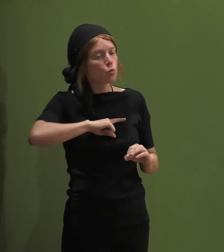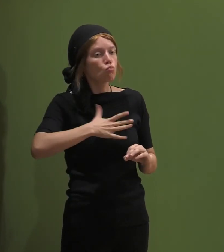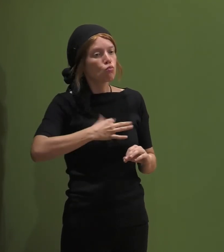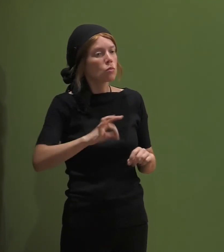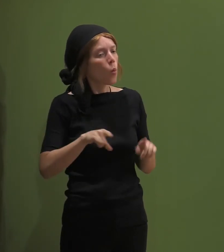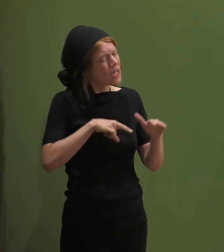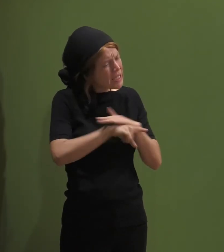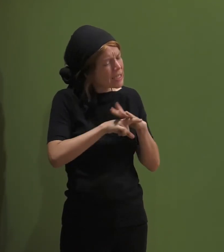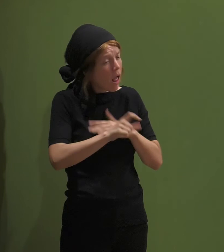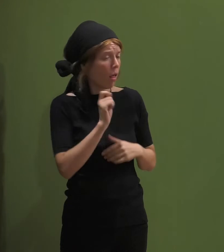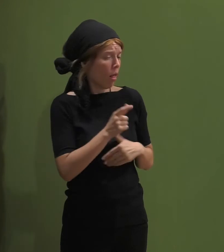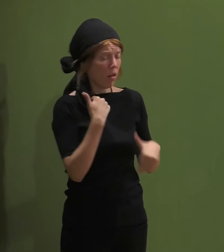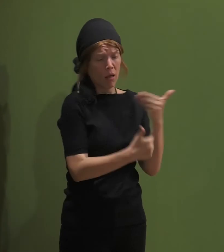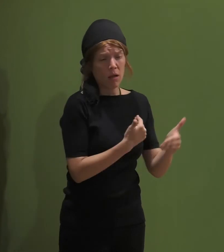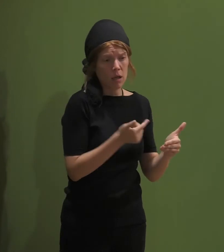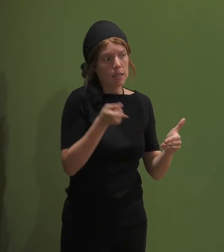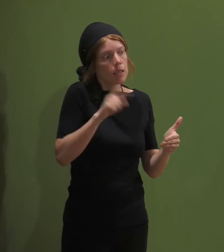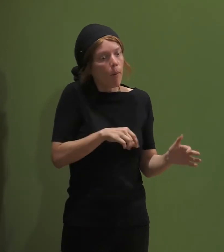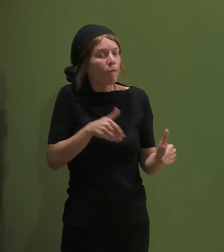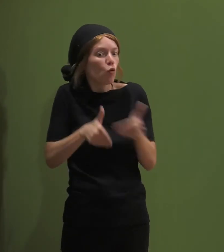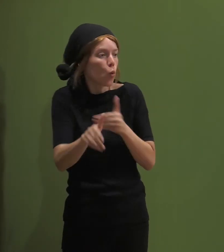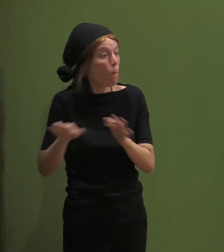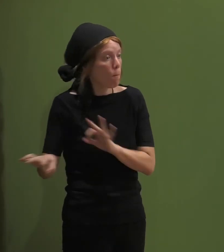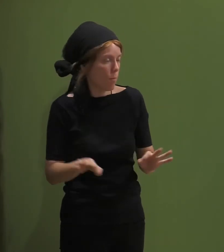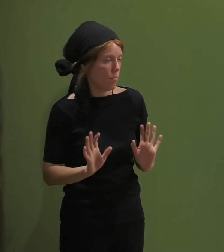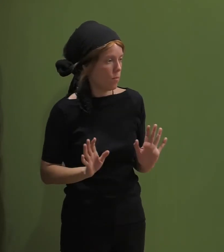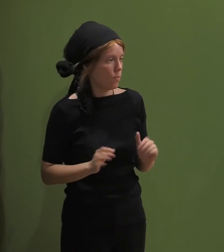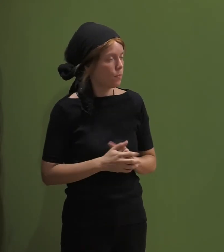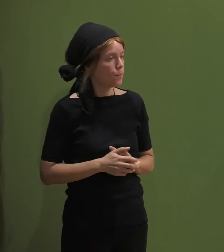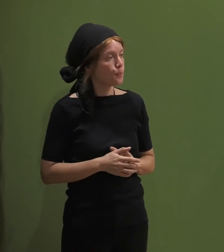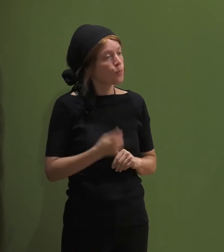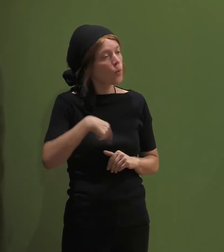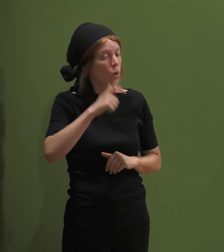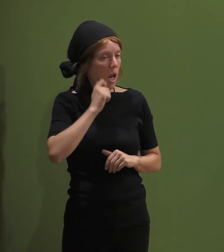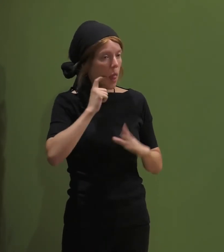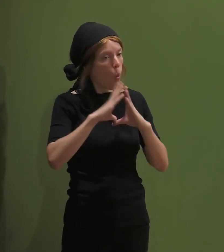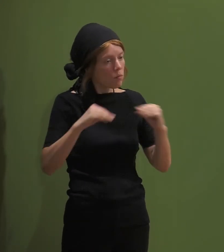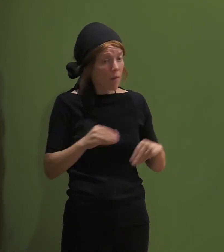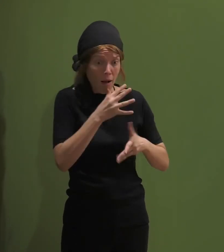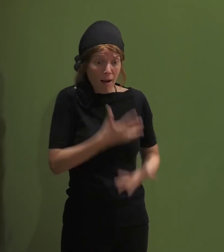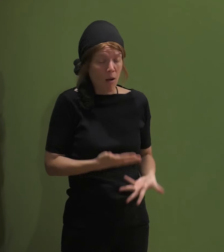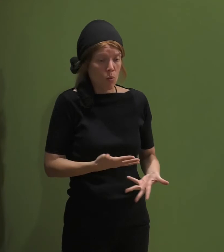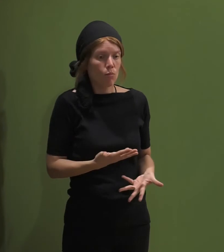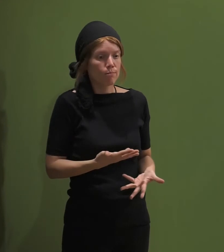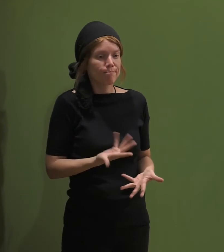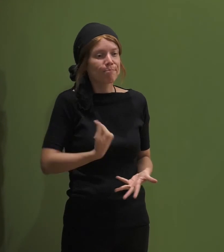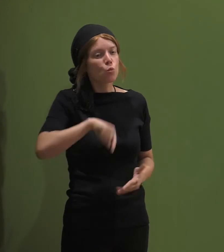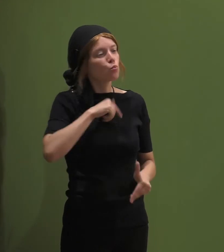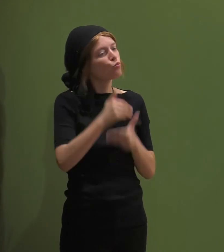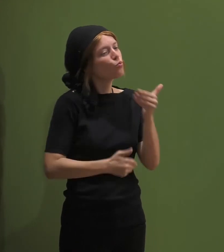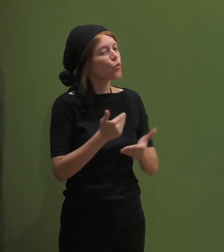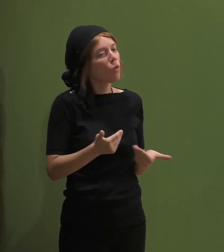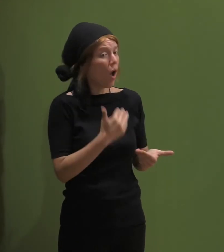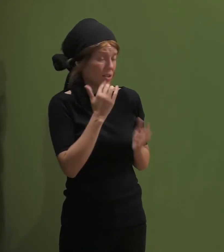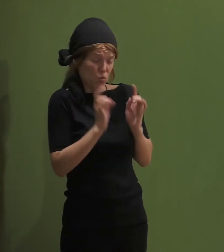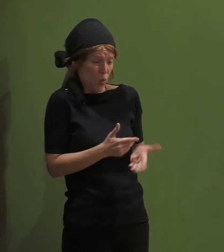capaces de gestionar lo cotidiano al mismo tiempo que preparamos el futuro. En nuestra querida universidad, en estos momentos, estamos en un proceso, como en